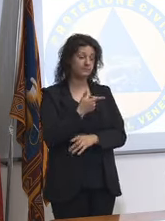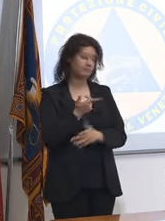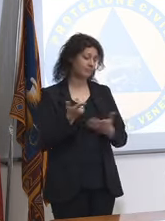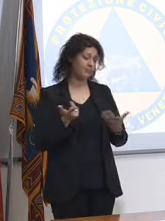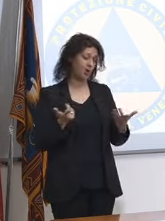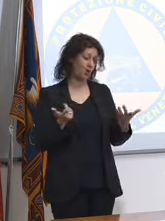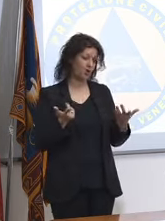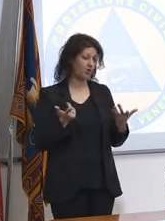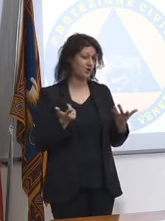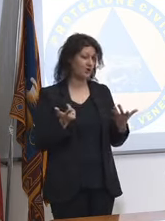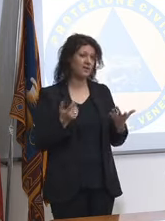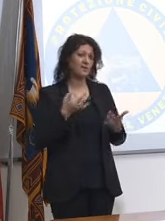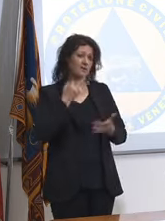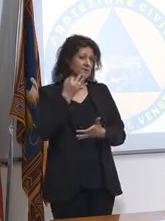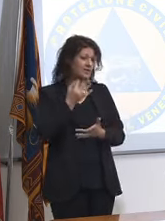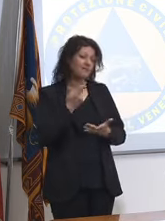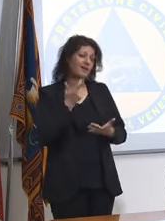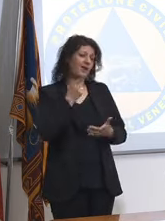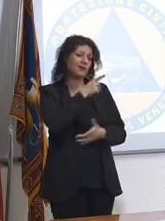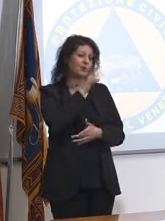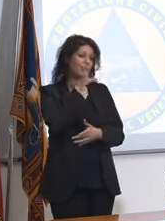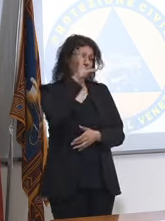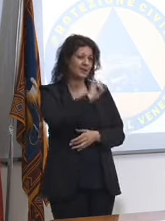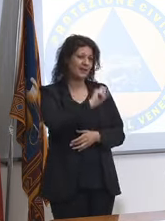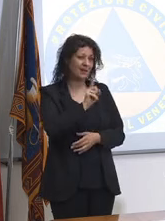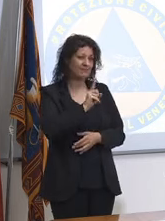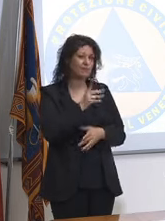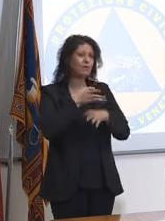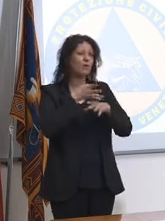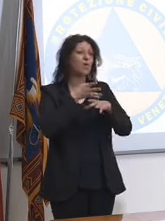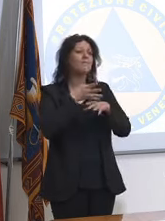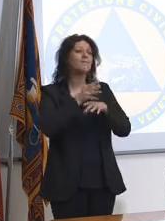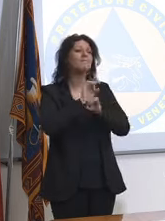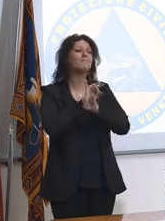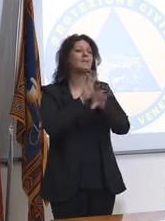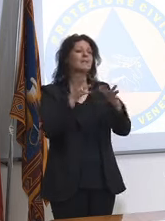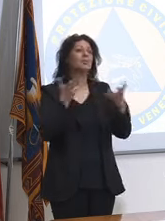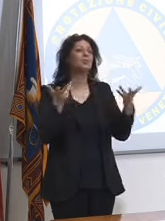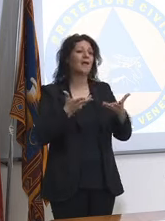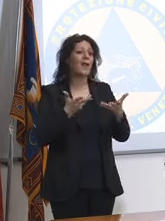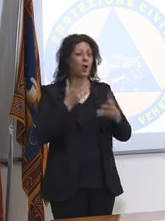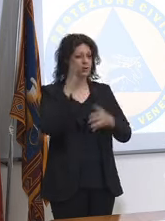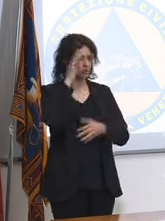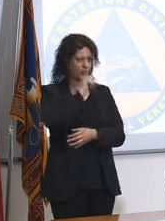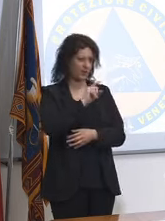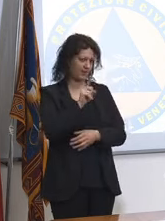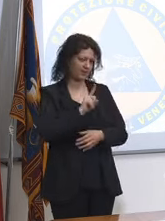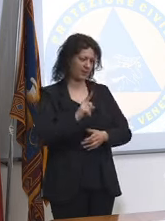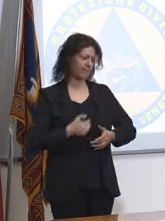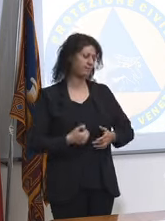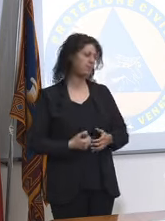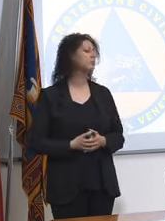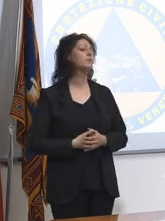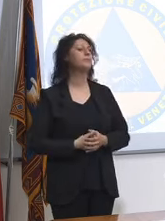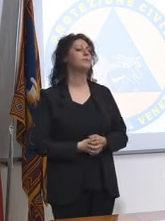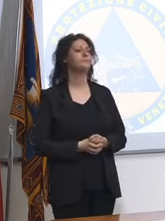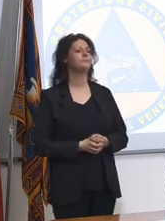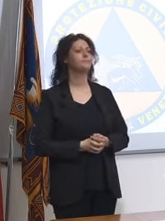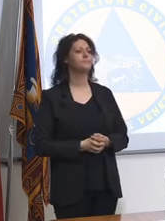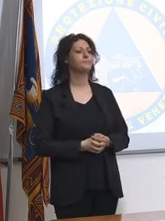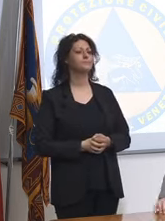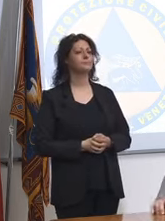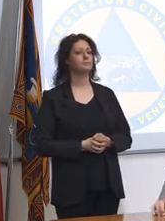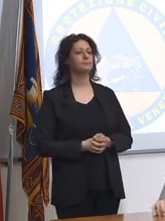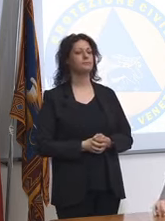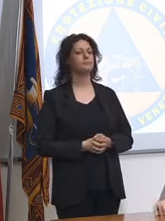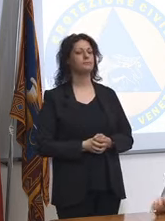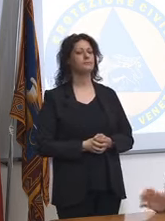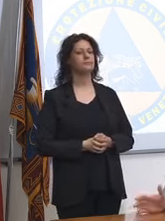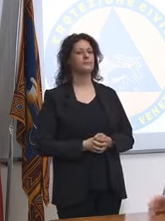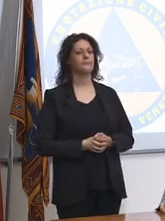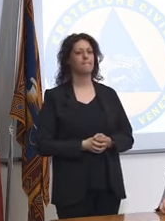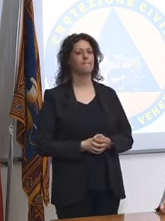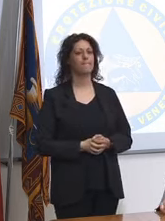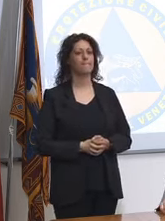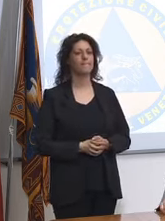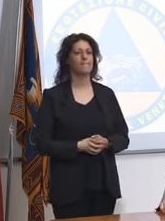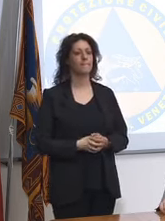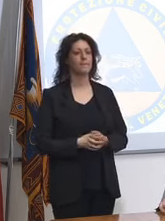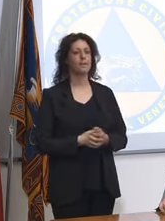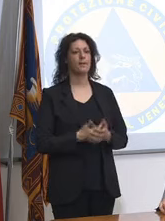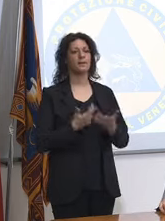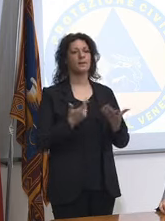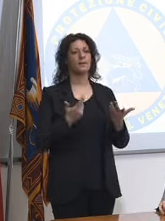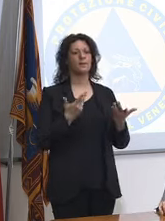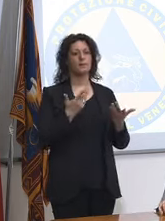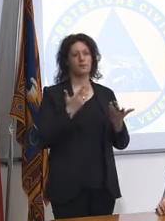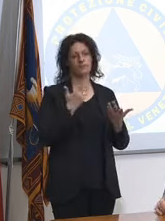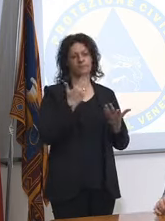Vuol dire che non abbiamo capito che cos'è il virus. E volevo dire un'ultima considerazione e vi ringrazio per la pazienza, intanto ringraziare la